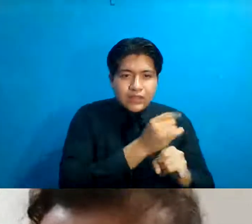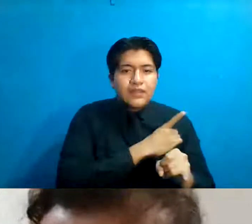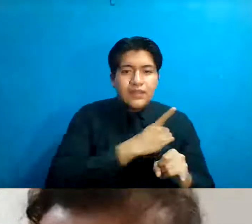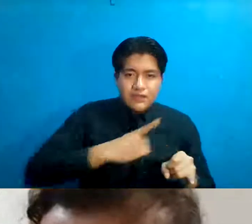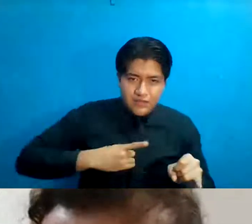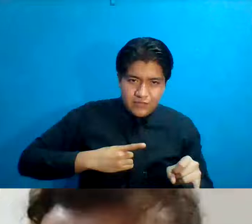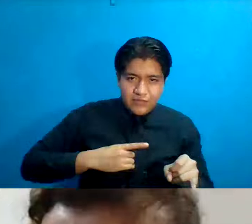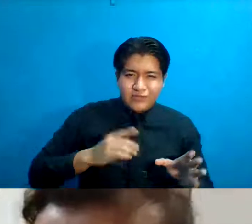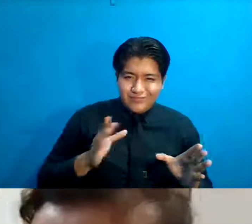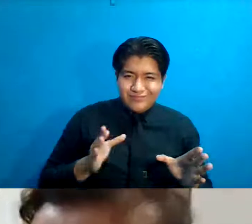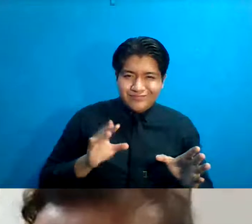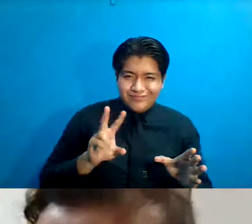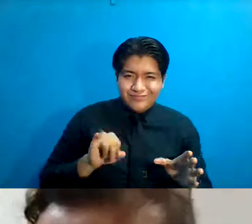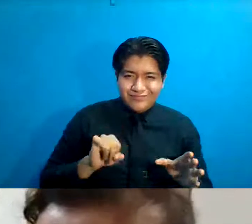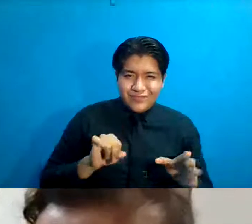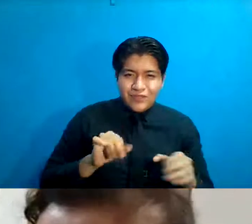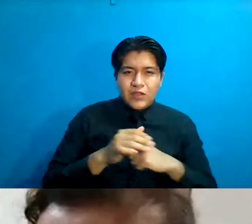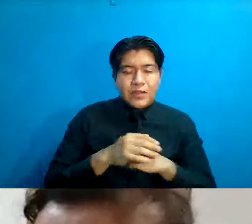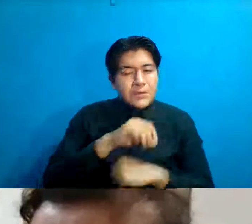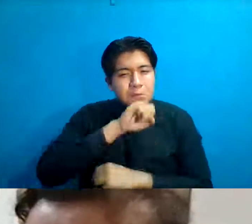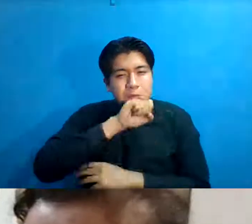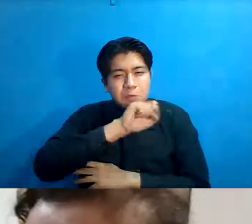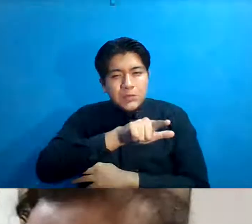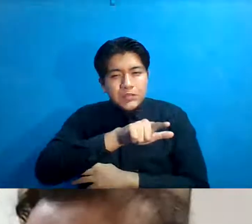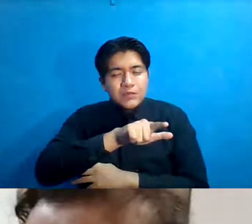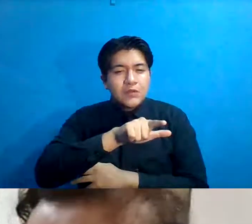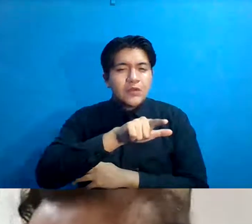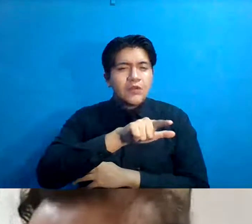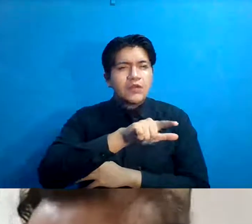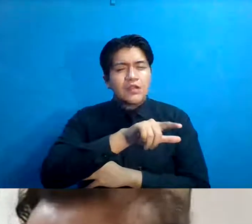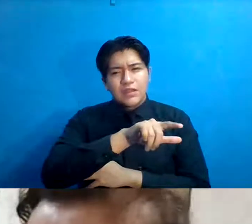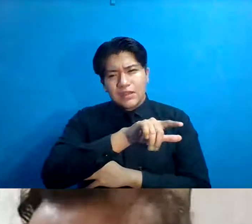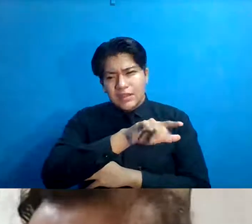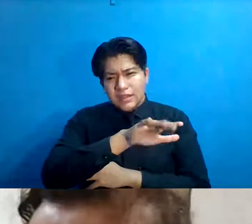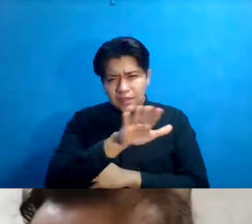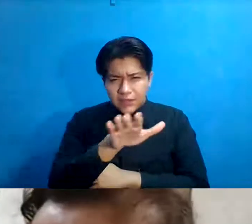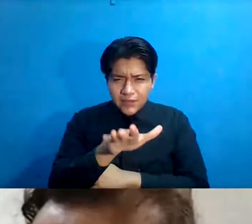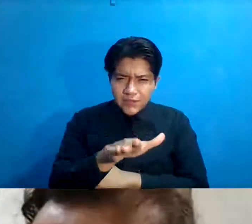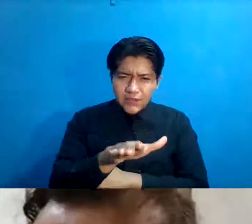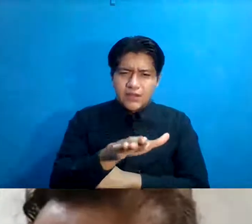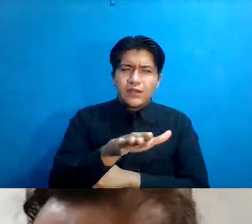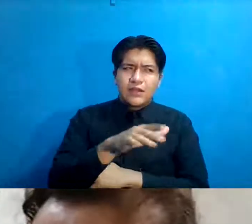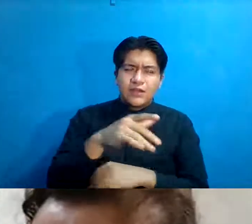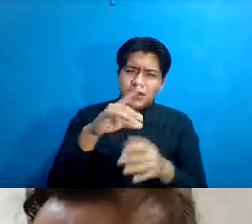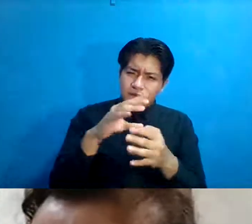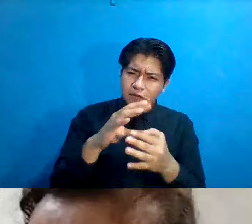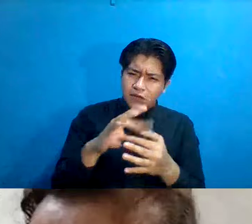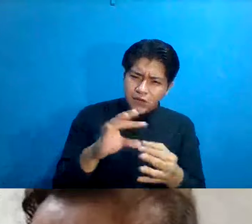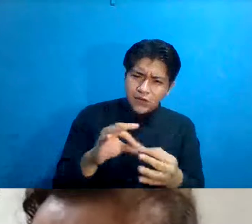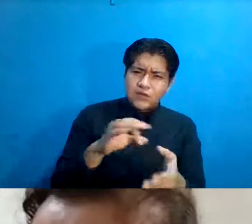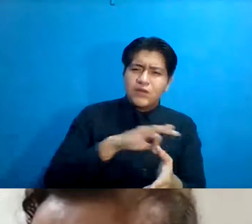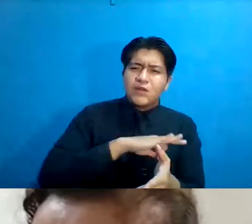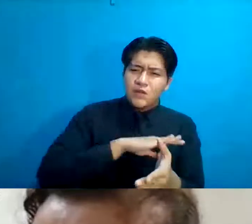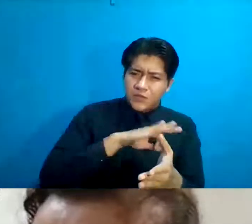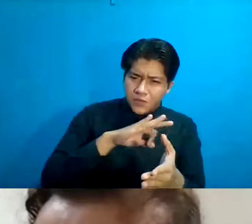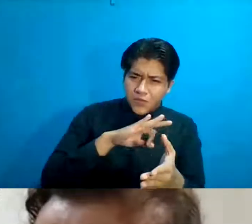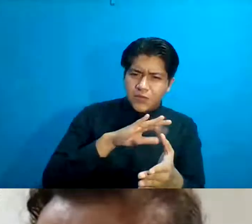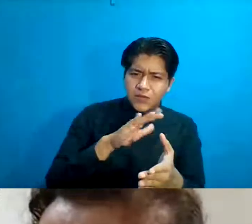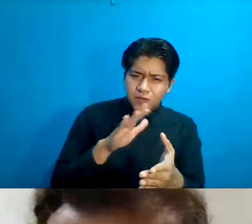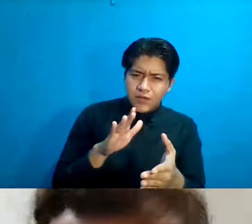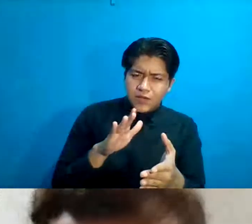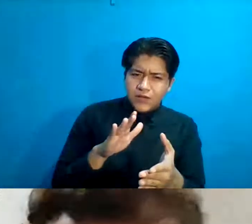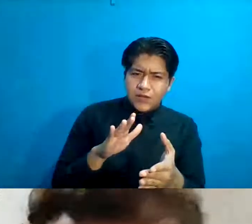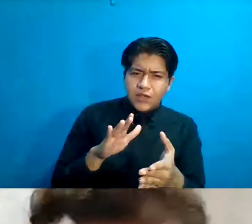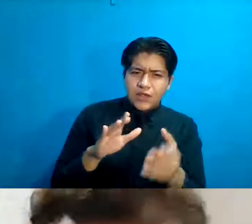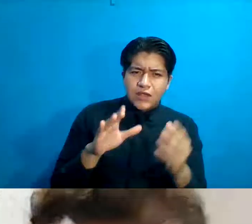sorditud, ¿no? Y bueno, también podemos mencionar que hay algunas premisas sociológicas, ¿no?